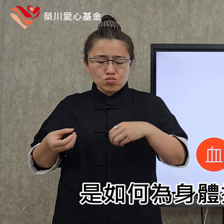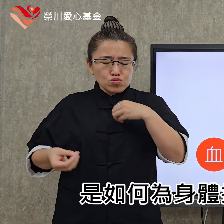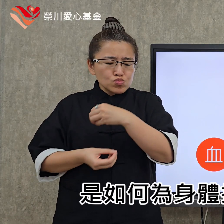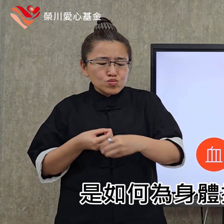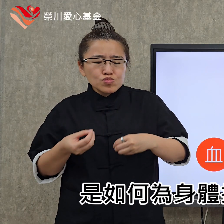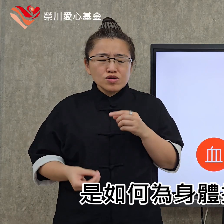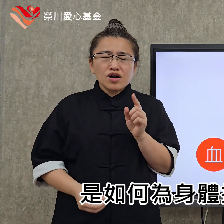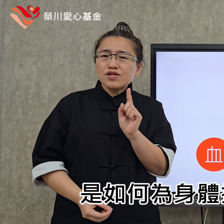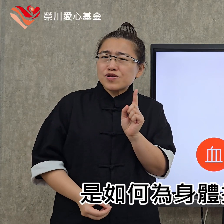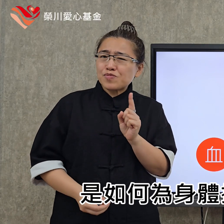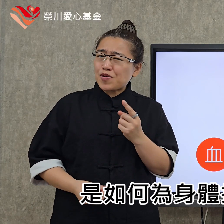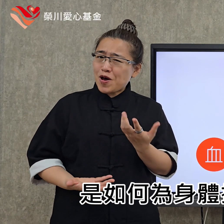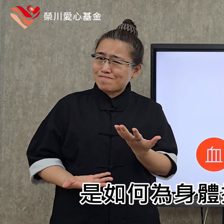養分嘅呢？